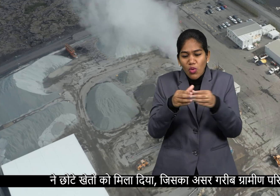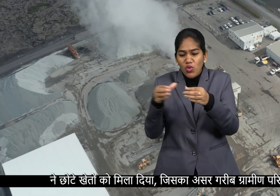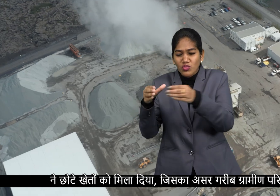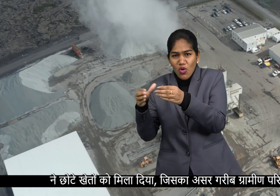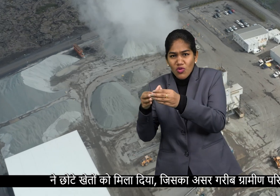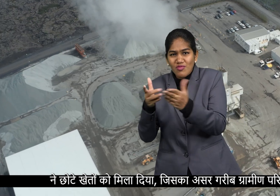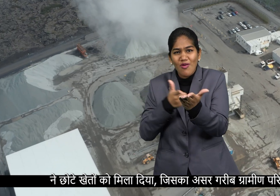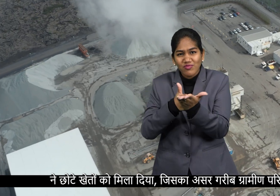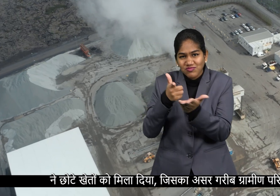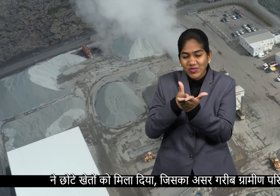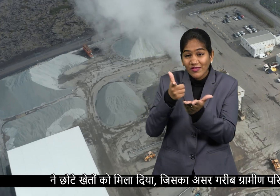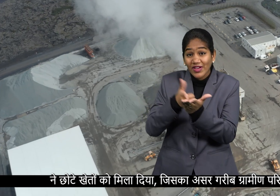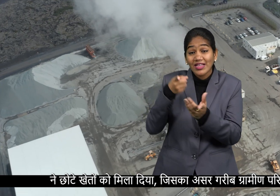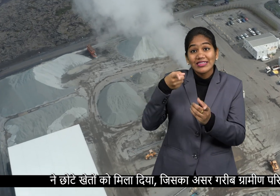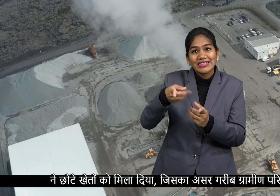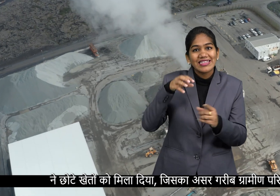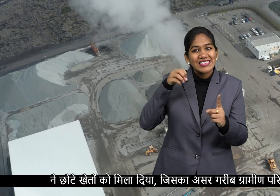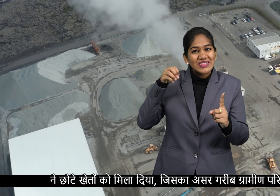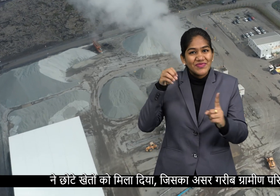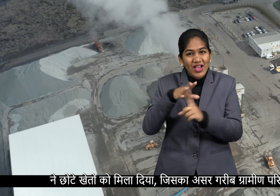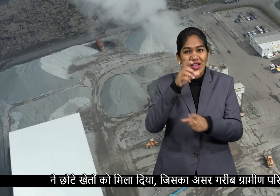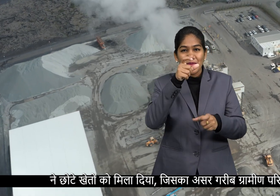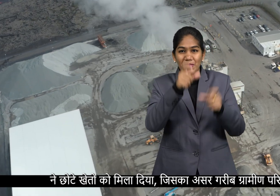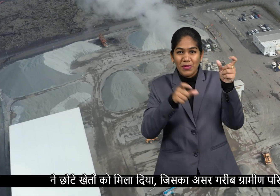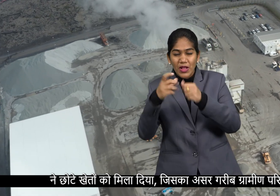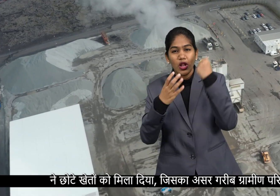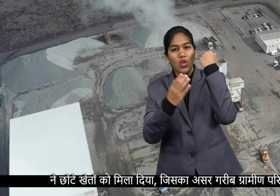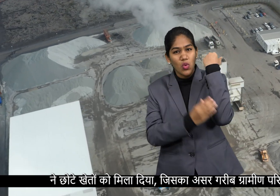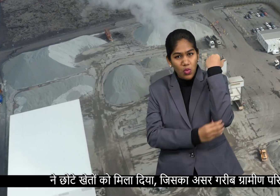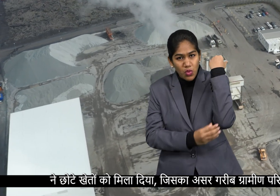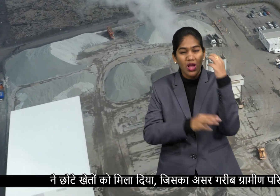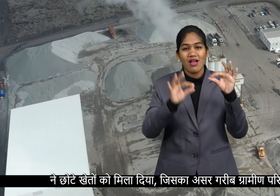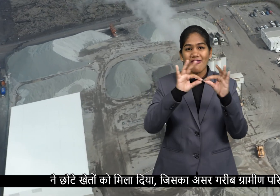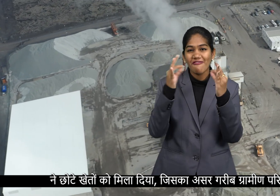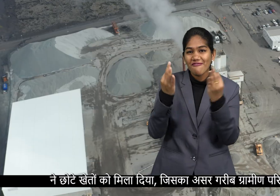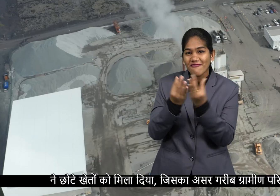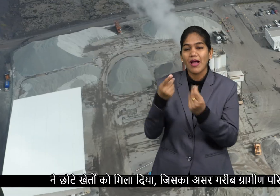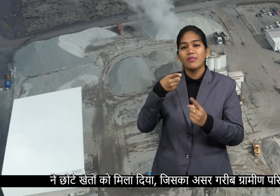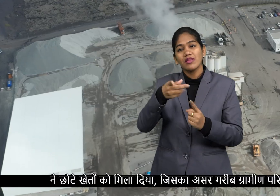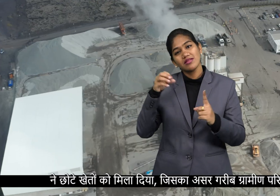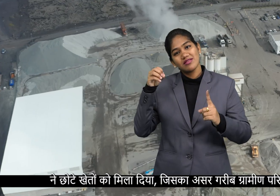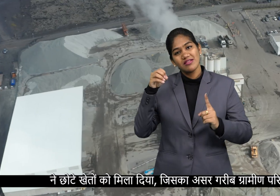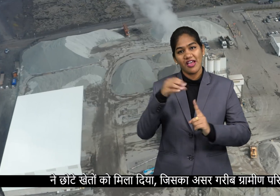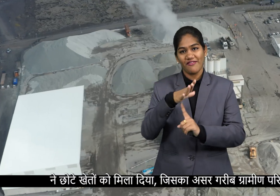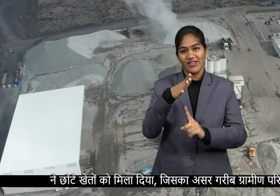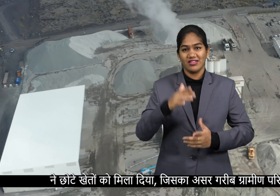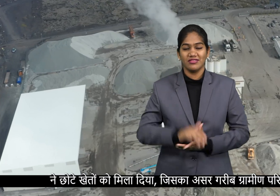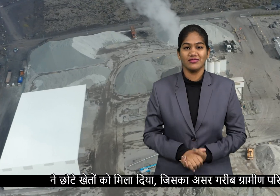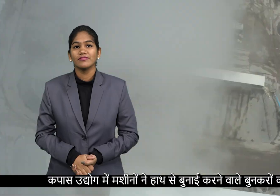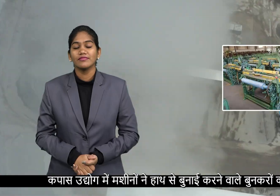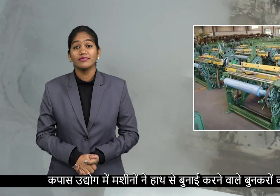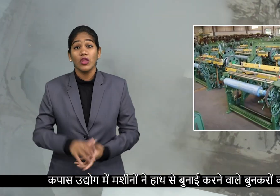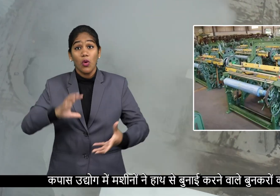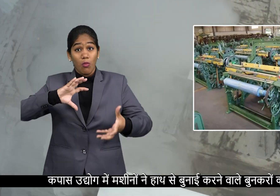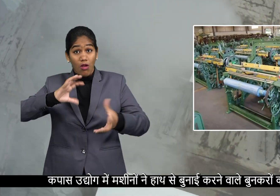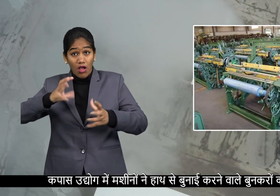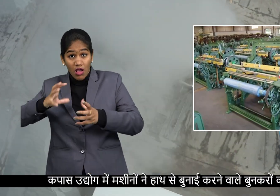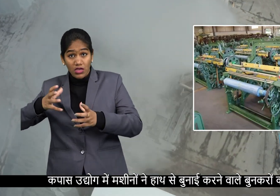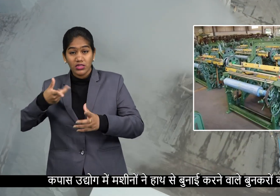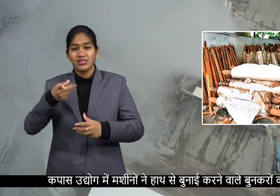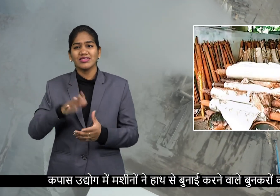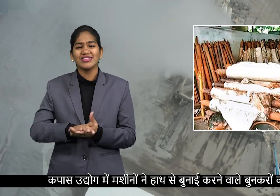छोटे खेतों को मिला दिया, जिसका असर गरीब ग्रामीण परिवारों पर पड़ा।